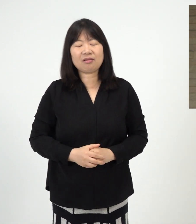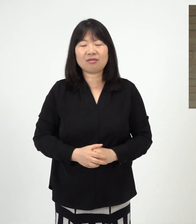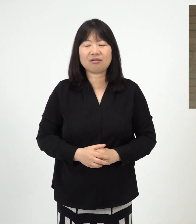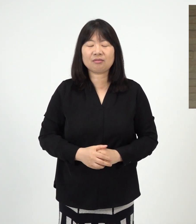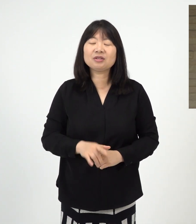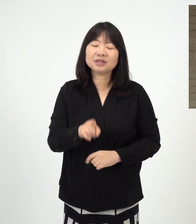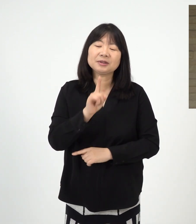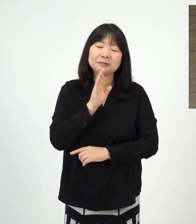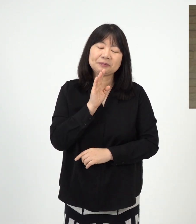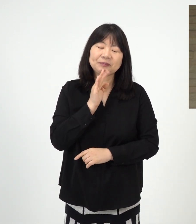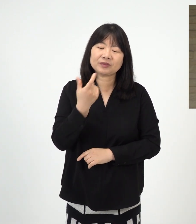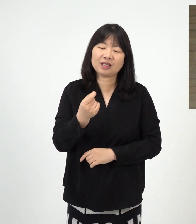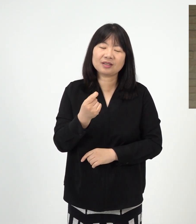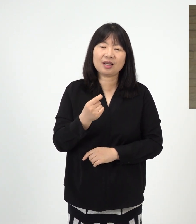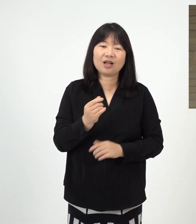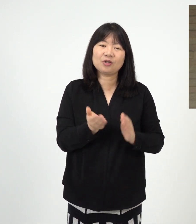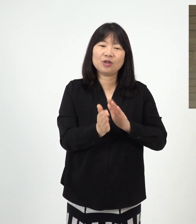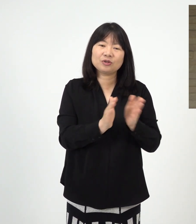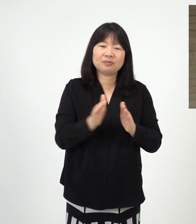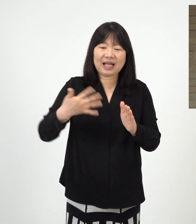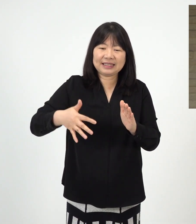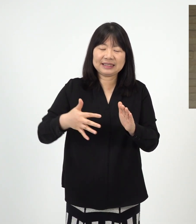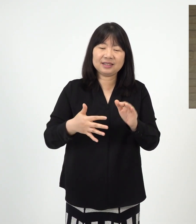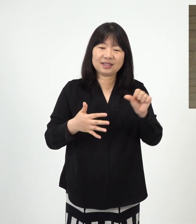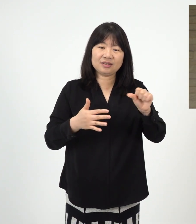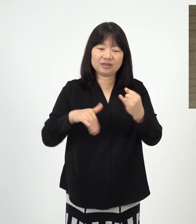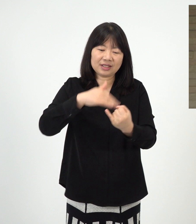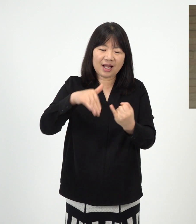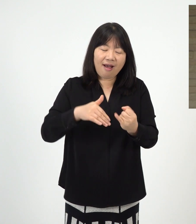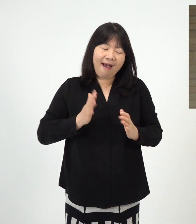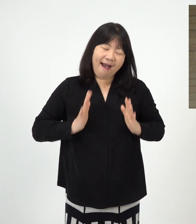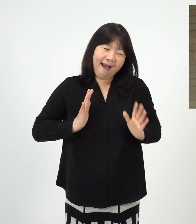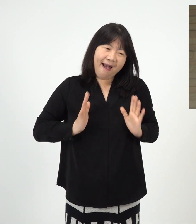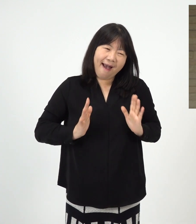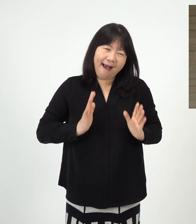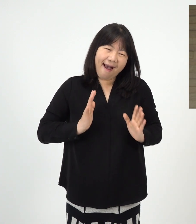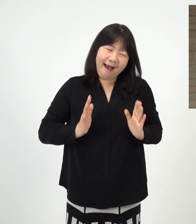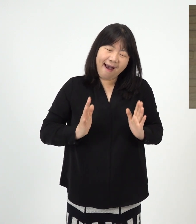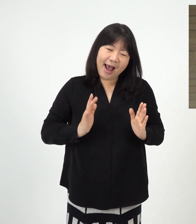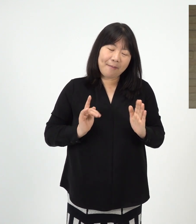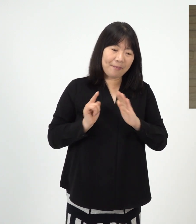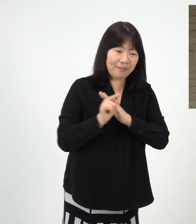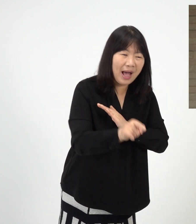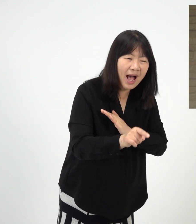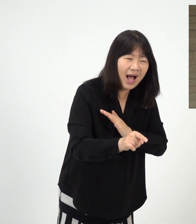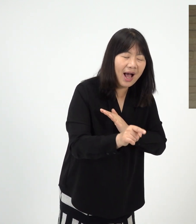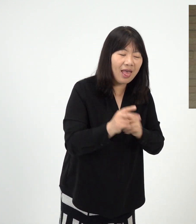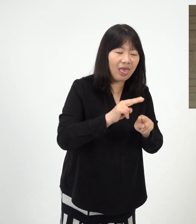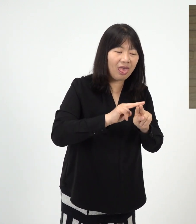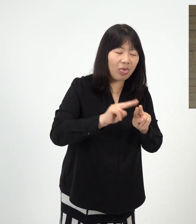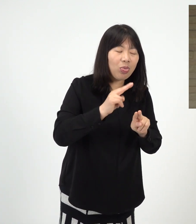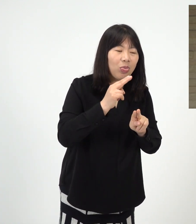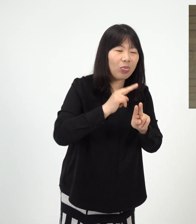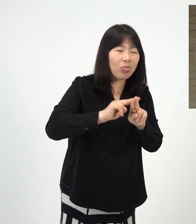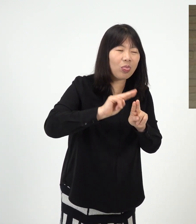말에도 일리가 있어서 5 처녀는 한 걸음에 동리로 들어가서 겨우 기름을